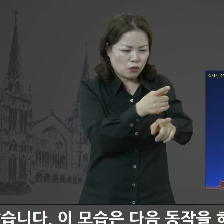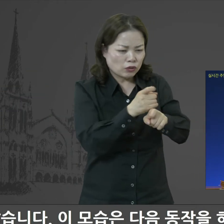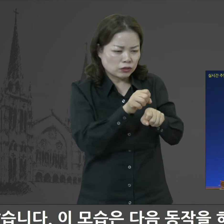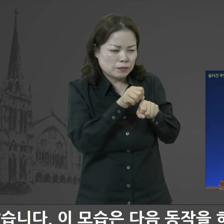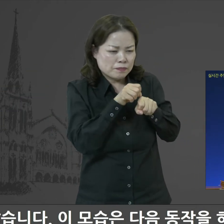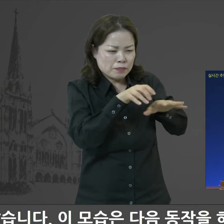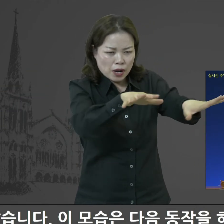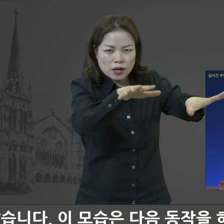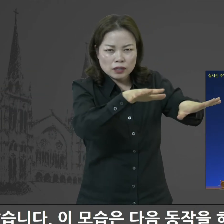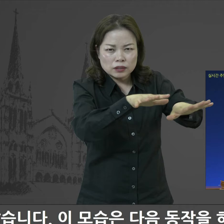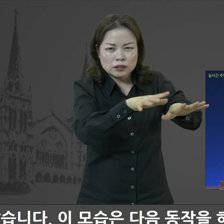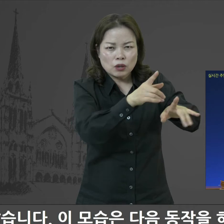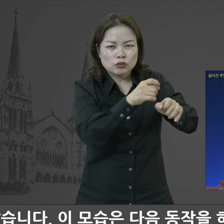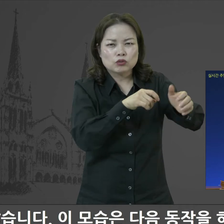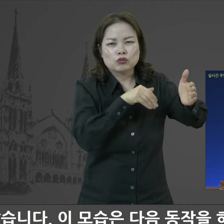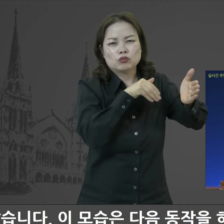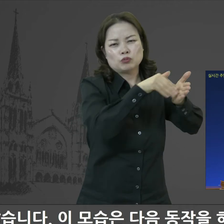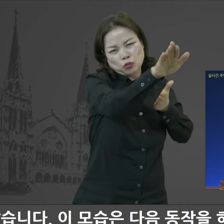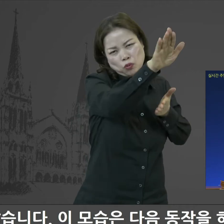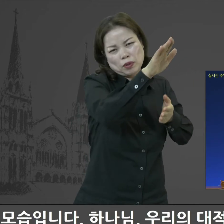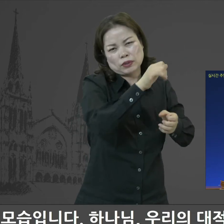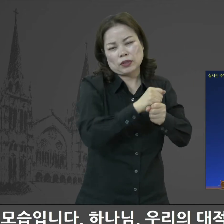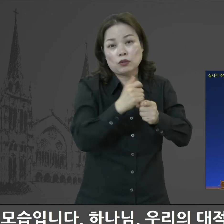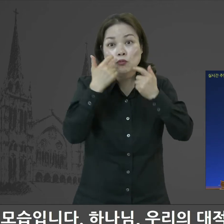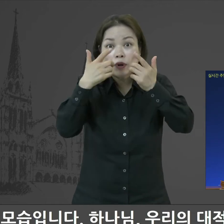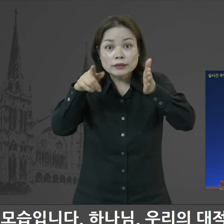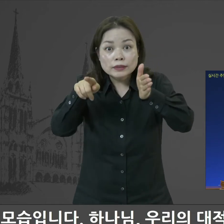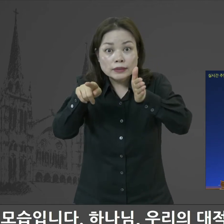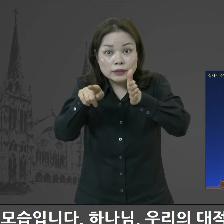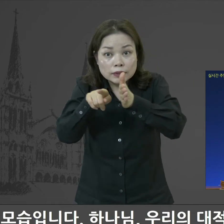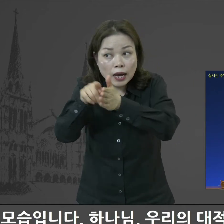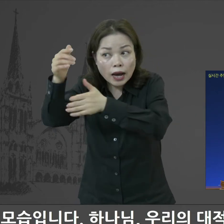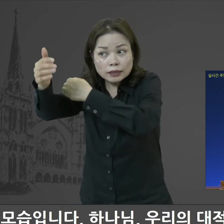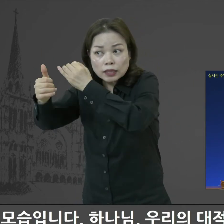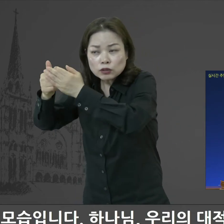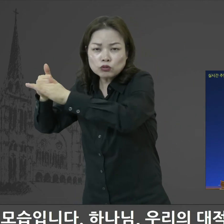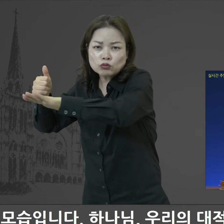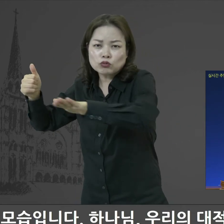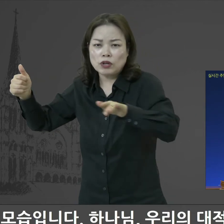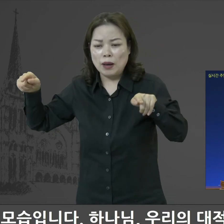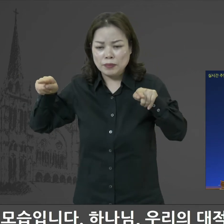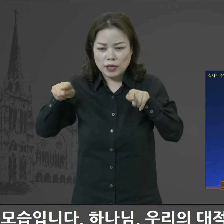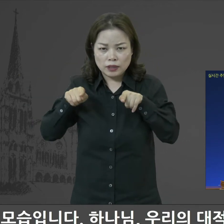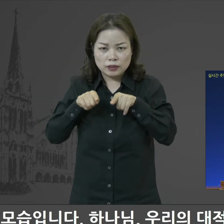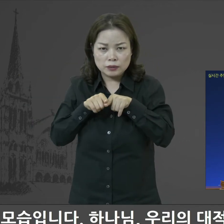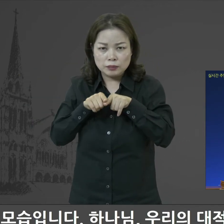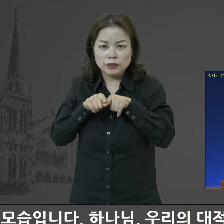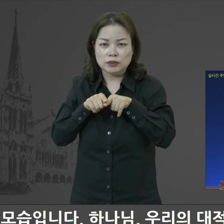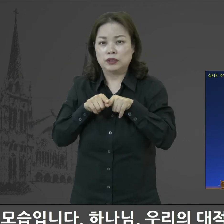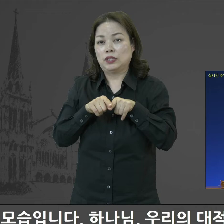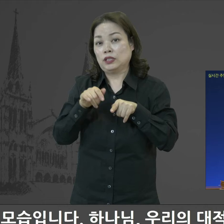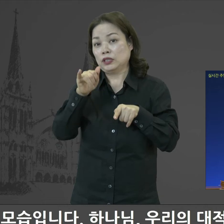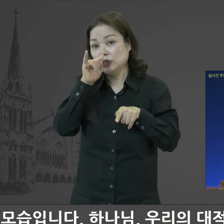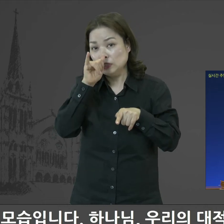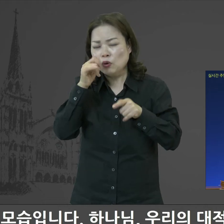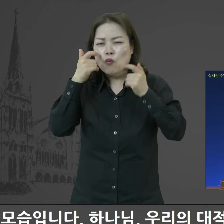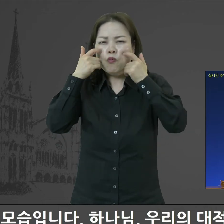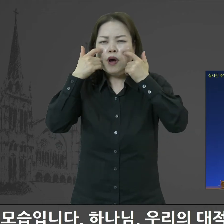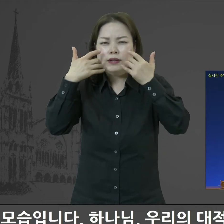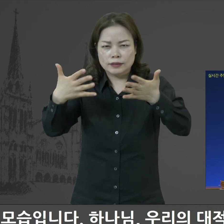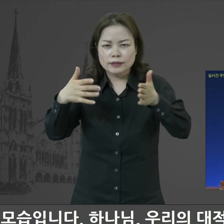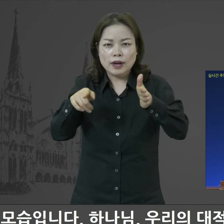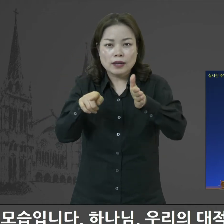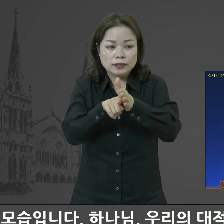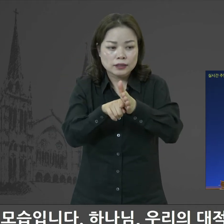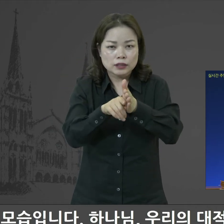원수들을 도망하게 하여 주시옵소서, 확신에 찬 기도로 그 하나님이 우리를 위해서 싸워 주실 것이라는 확신에 찬